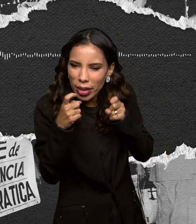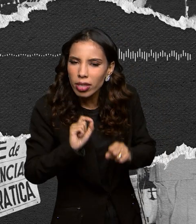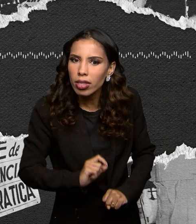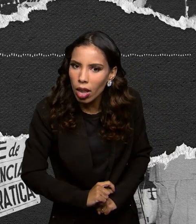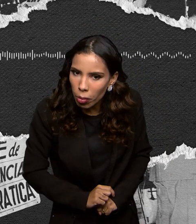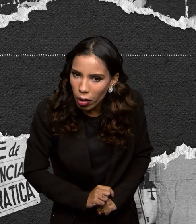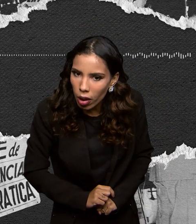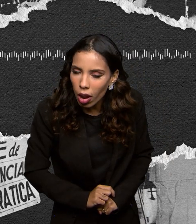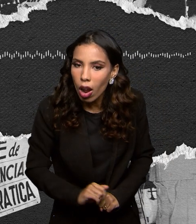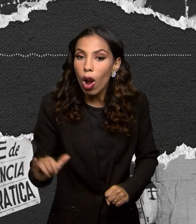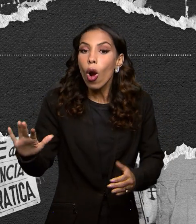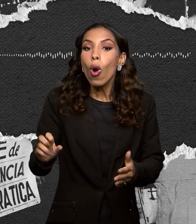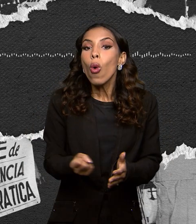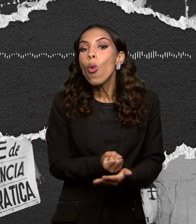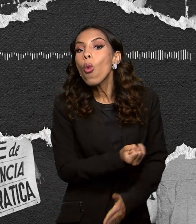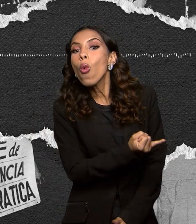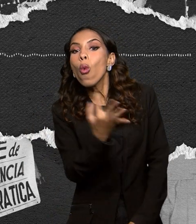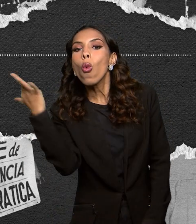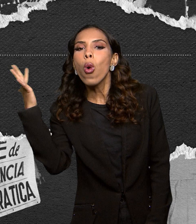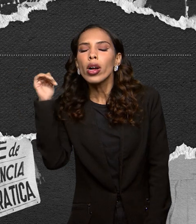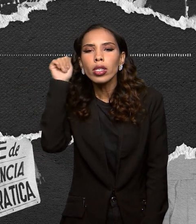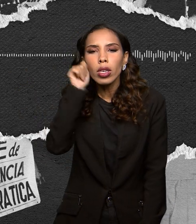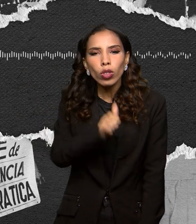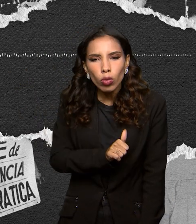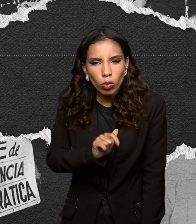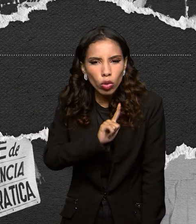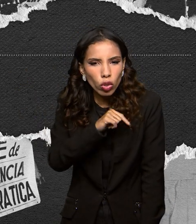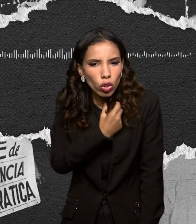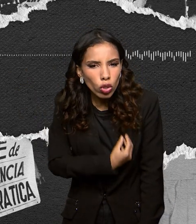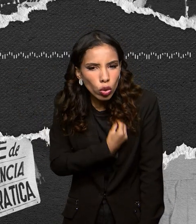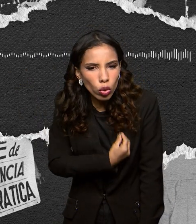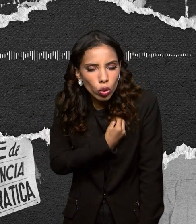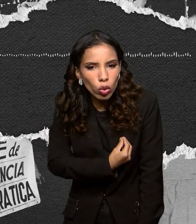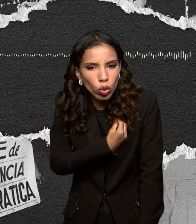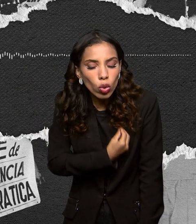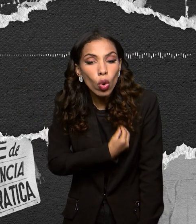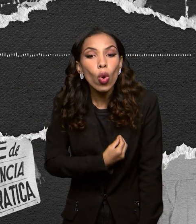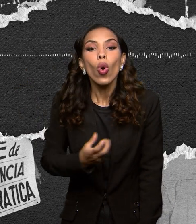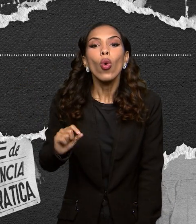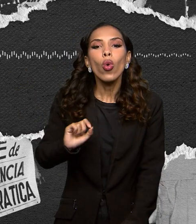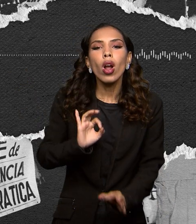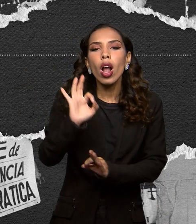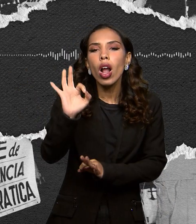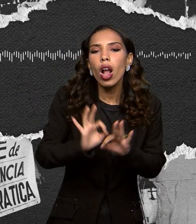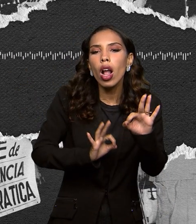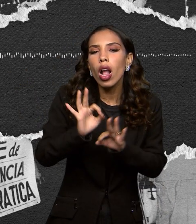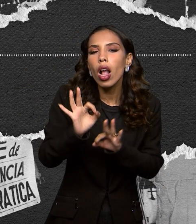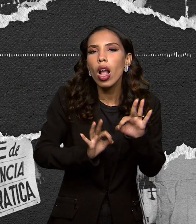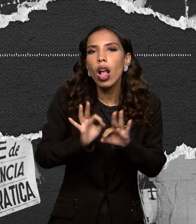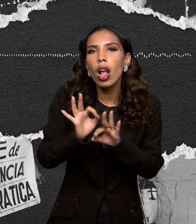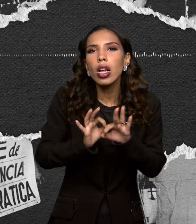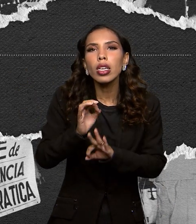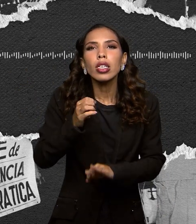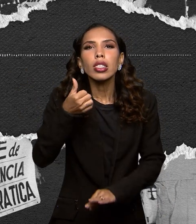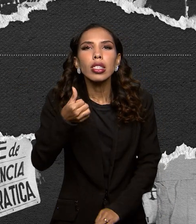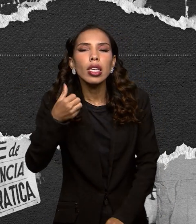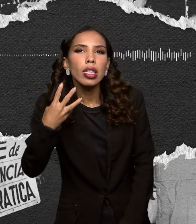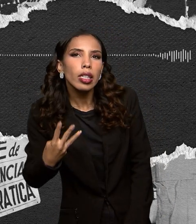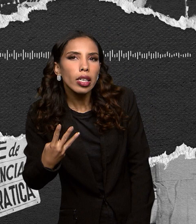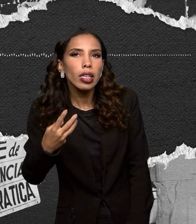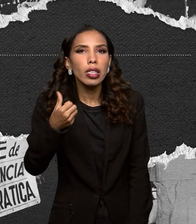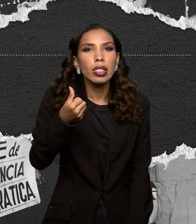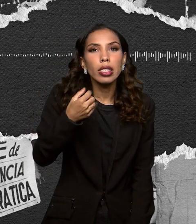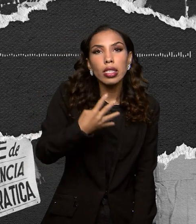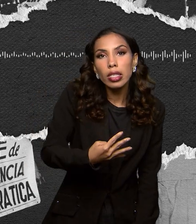quantas organizações de mulheres são organizadas naquele 63, 64,